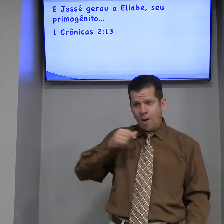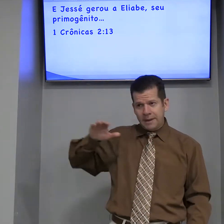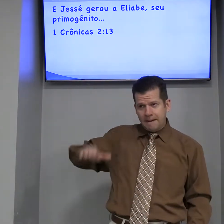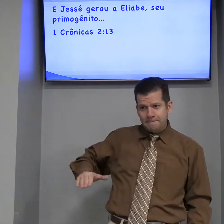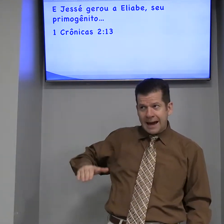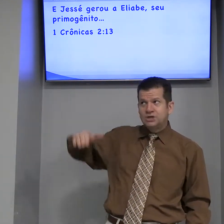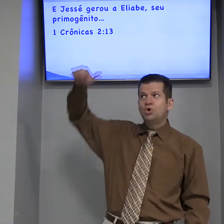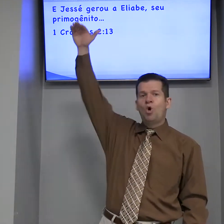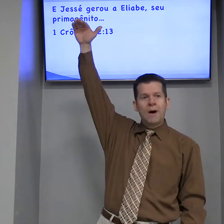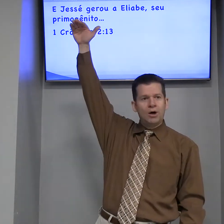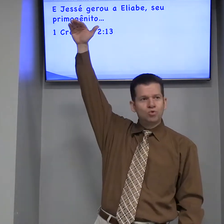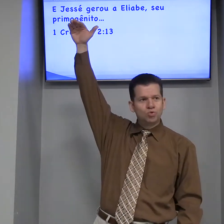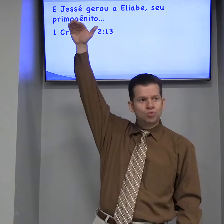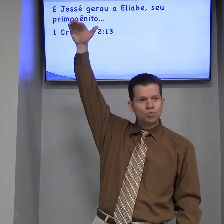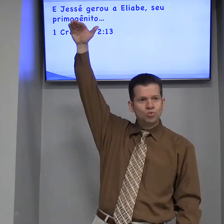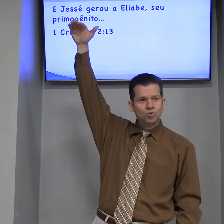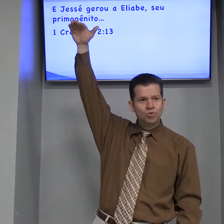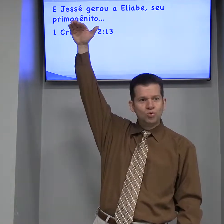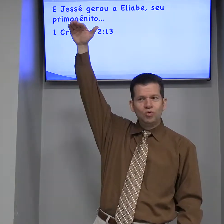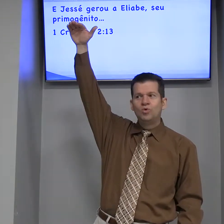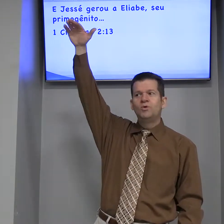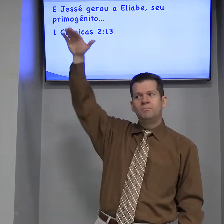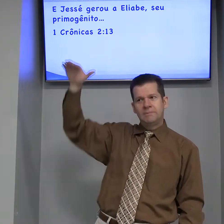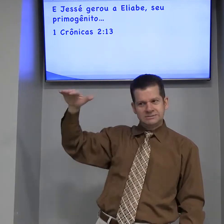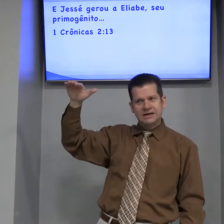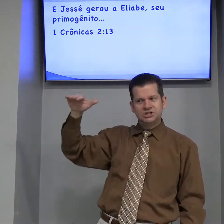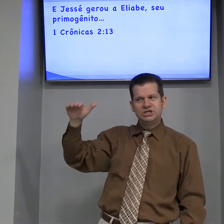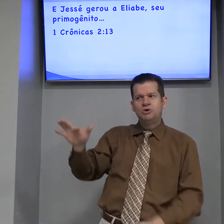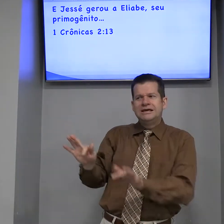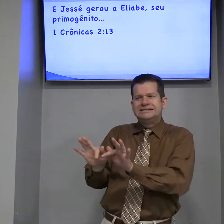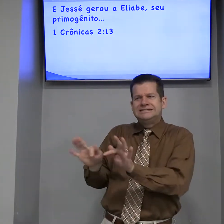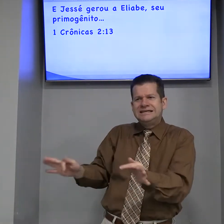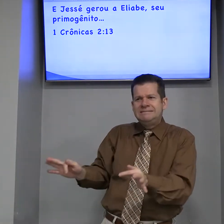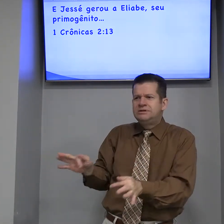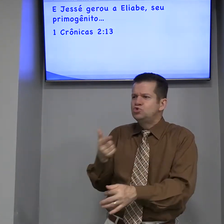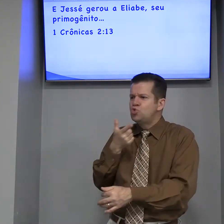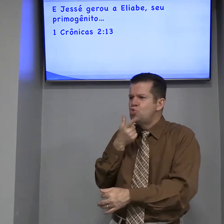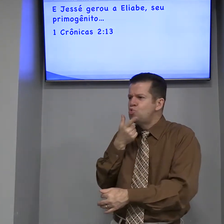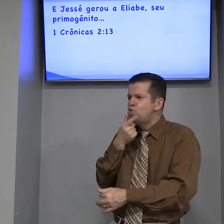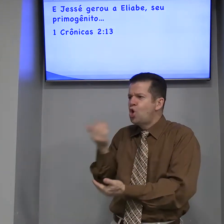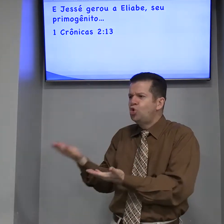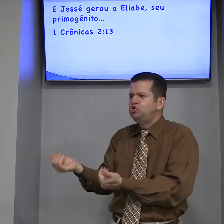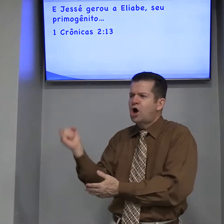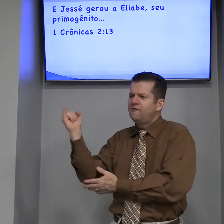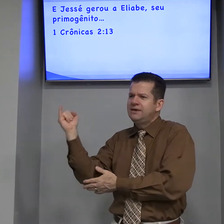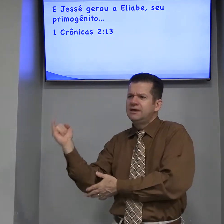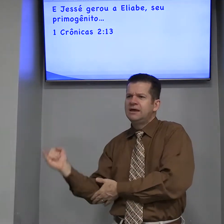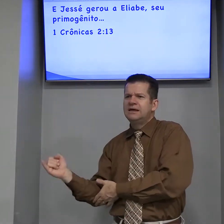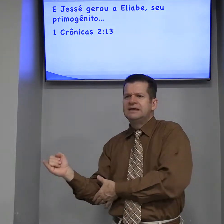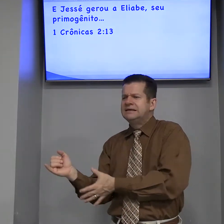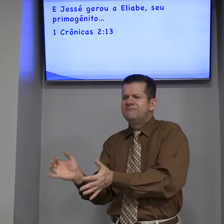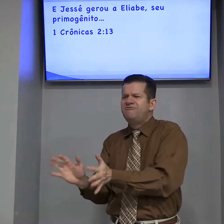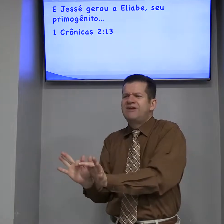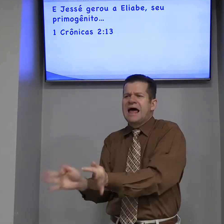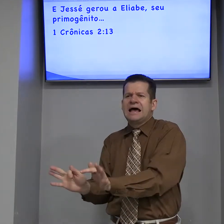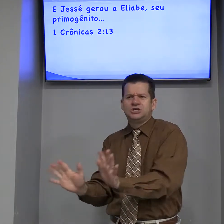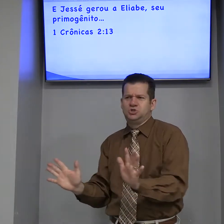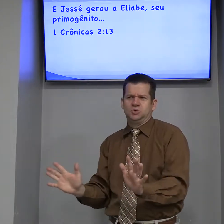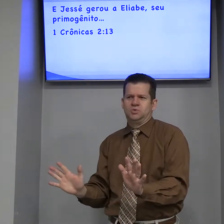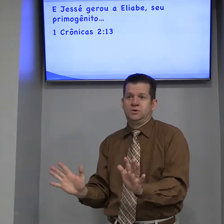homem baixo ou alto? Mais baixinho, simples, um jovem frágil.